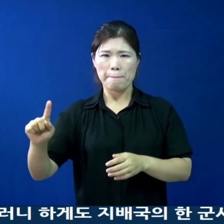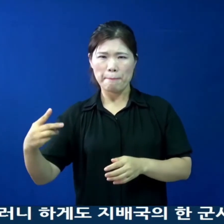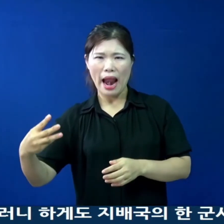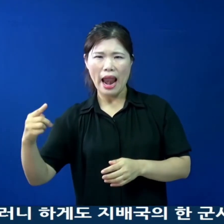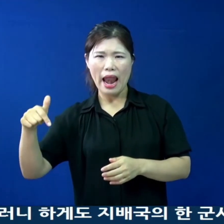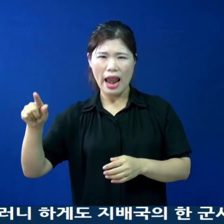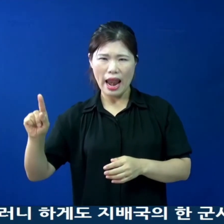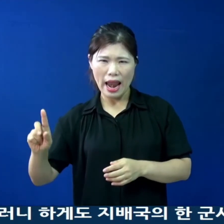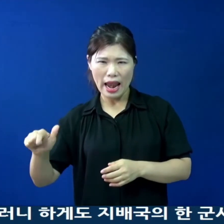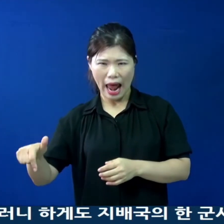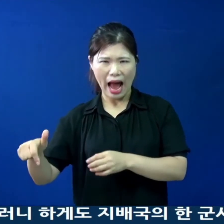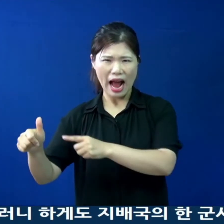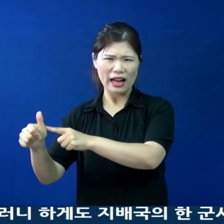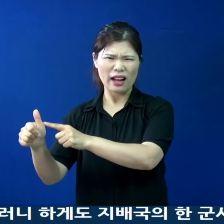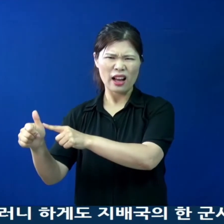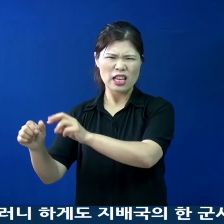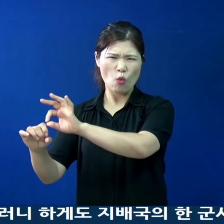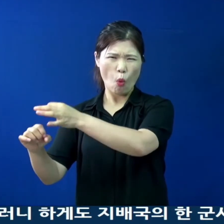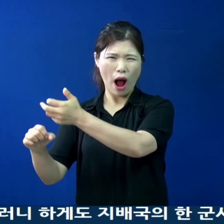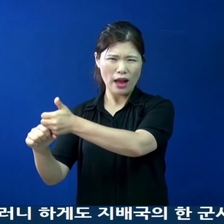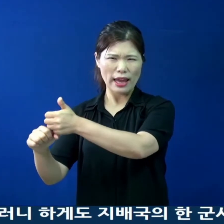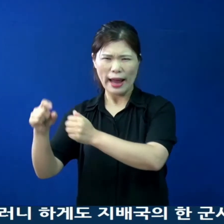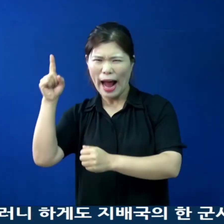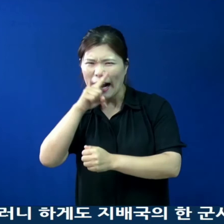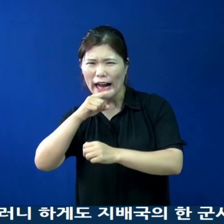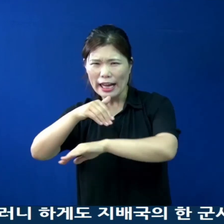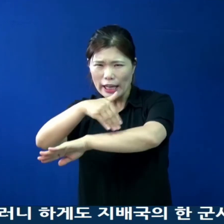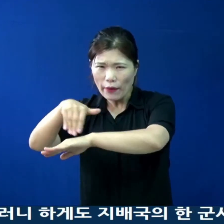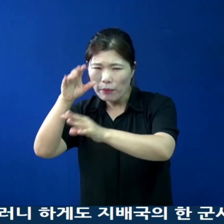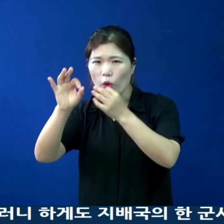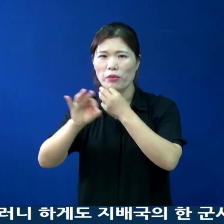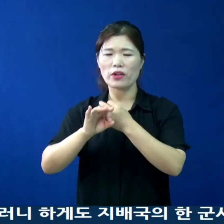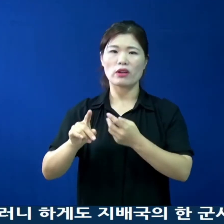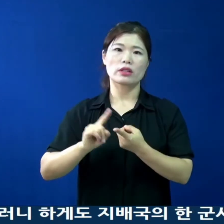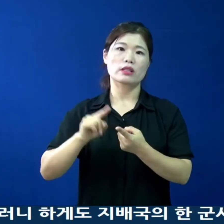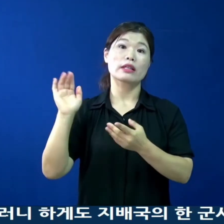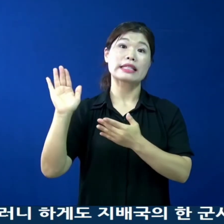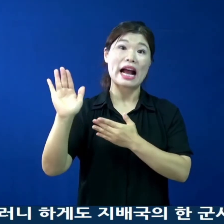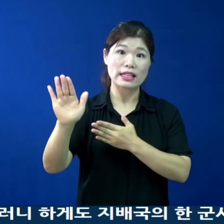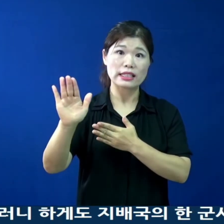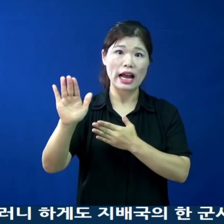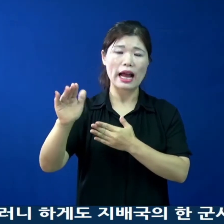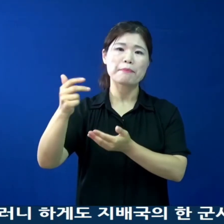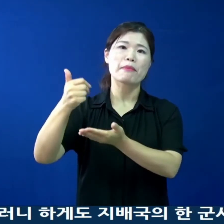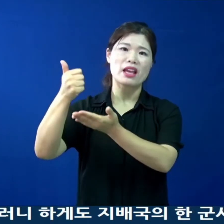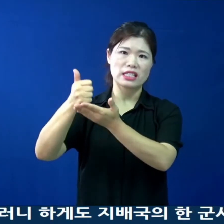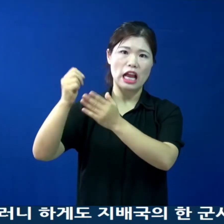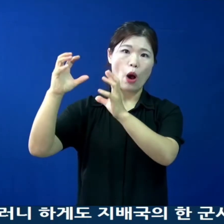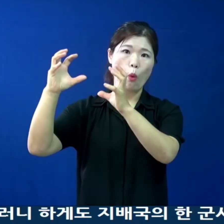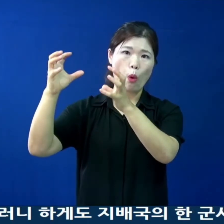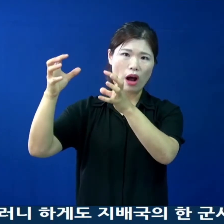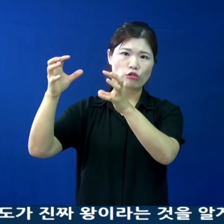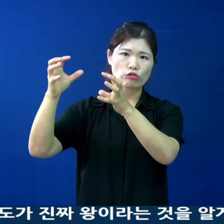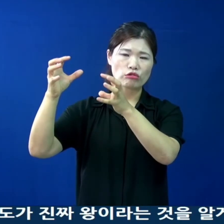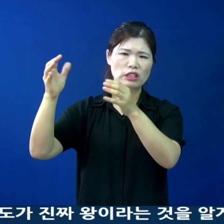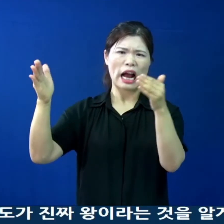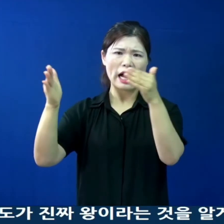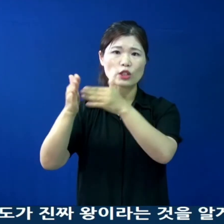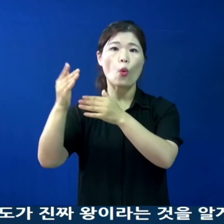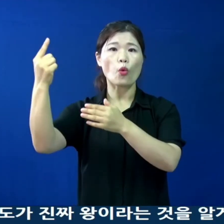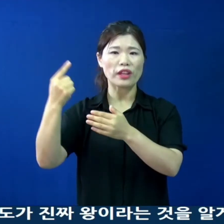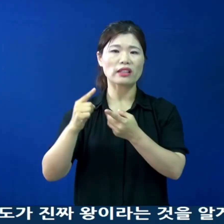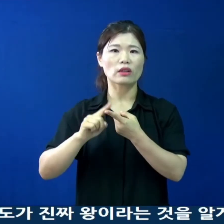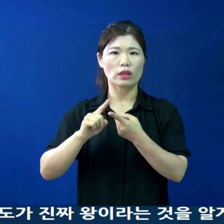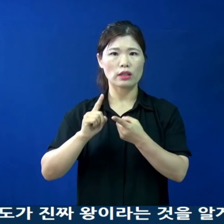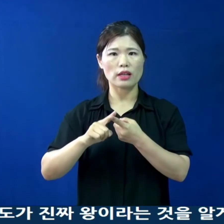대한 축복의 기회가 되었다는 것을 알 수 있고, 장차 메시아 왕국까지 온다는 것을